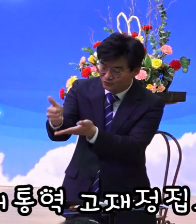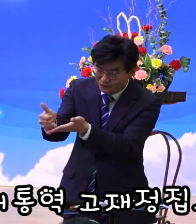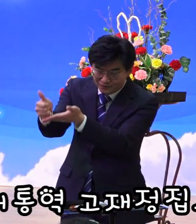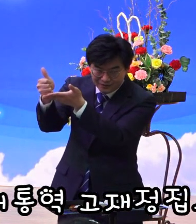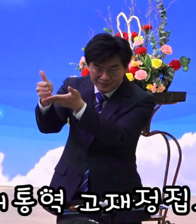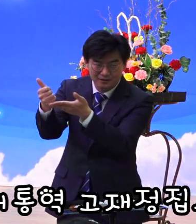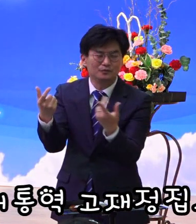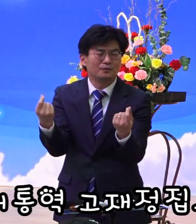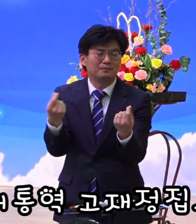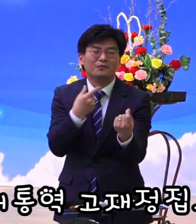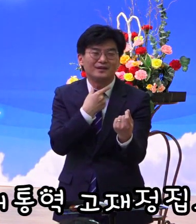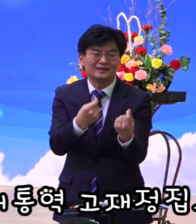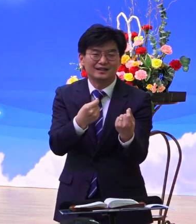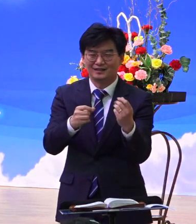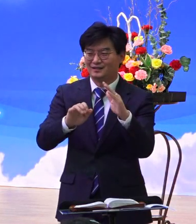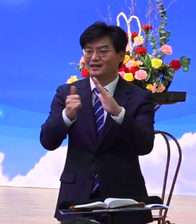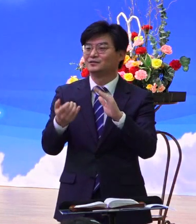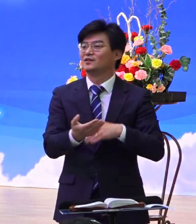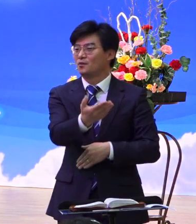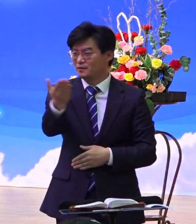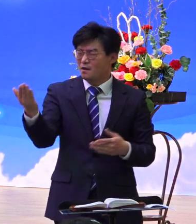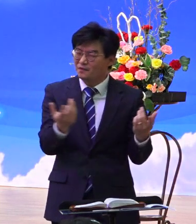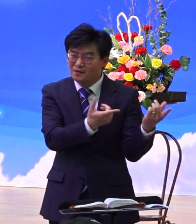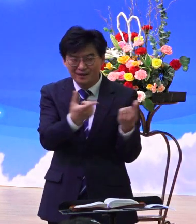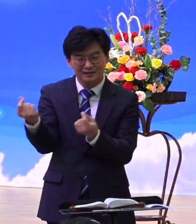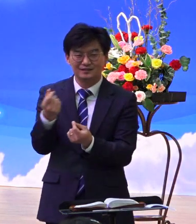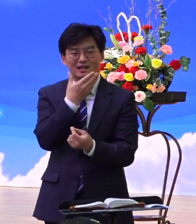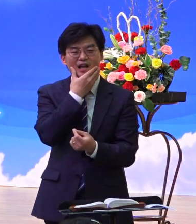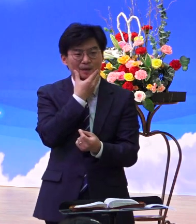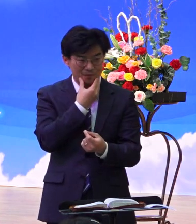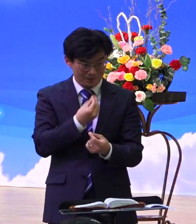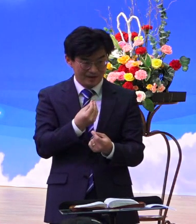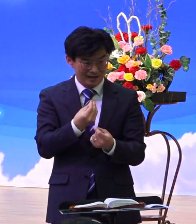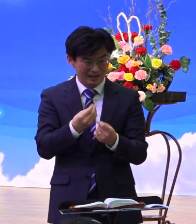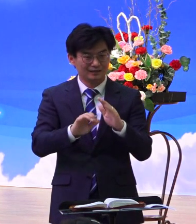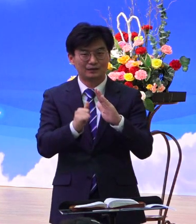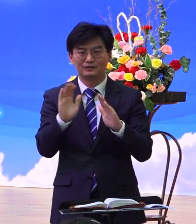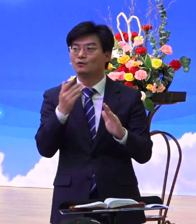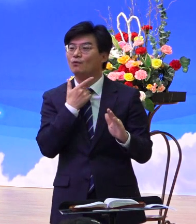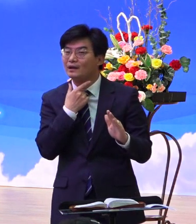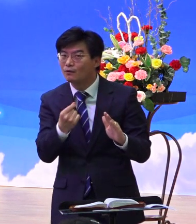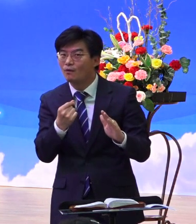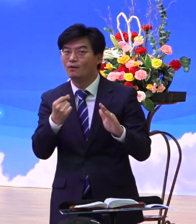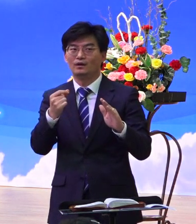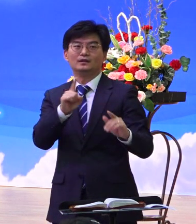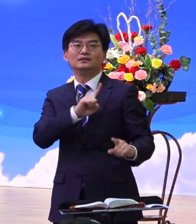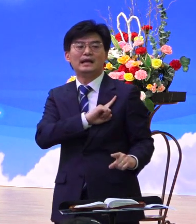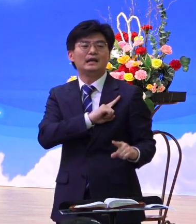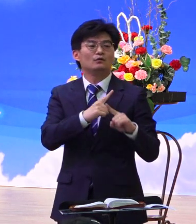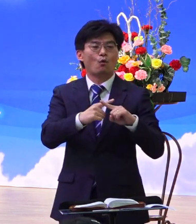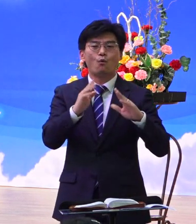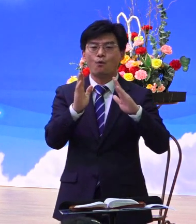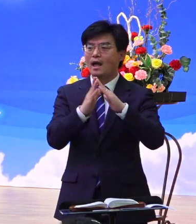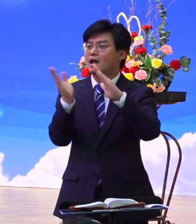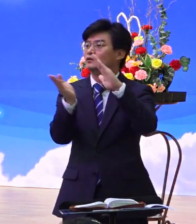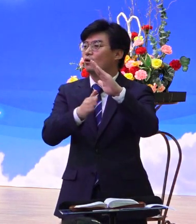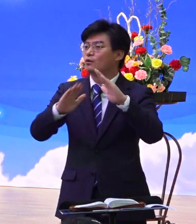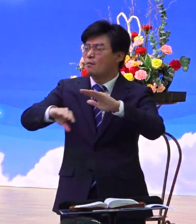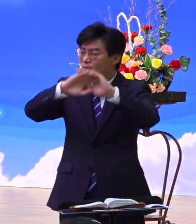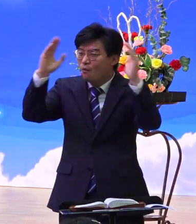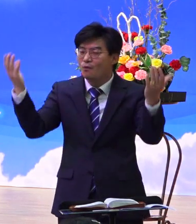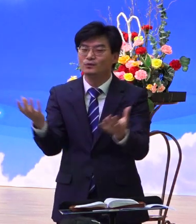여기 계신 여러분들의 가정이 그러기를 소망하고 또 우리 교회도 가족이죠. 예수님 안에서 새로운 가족인데 우리